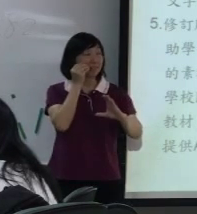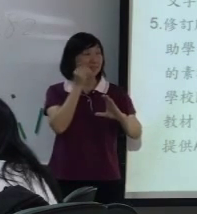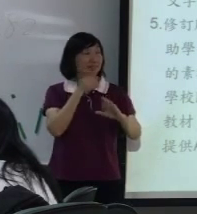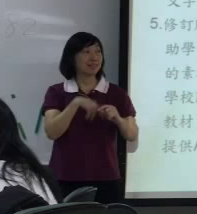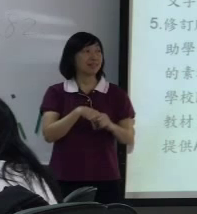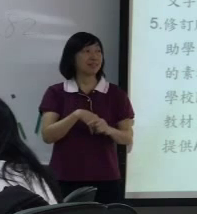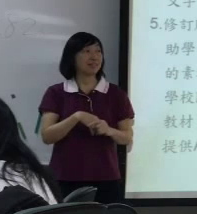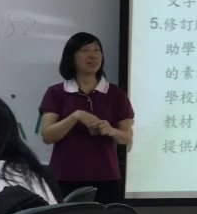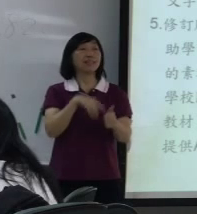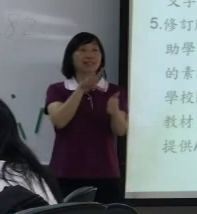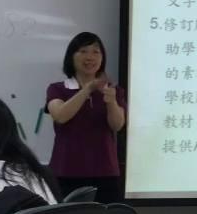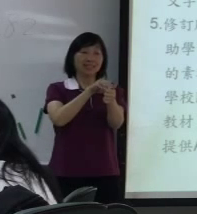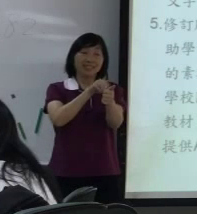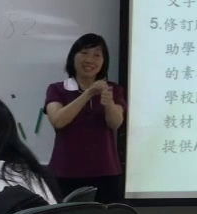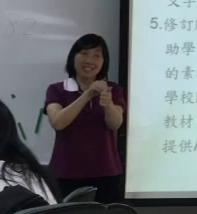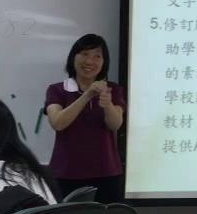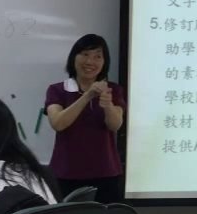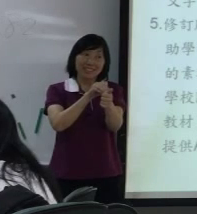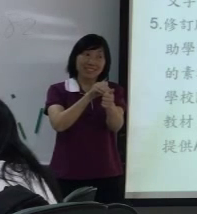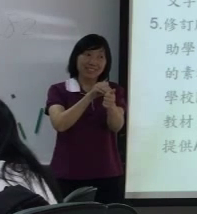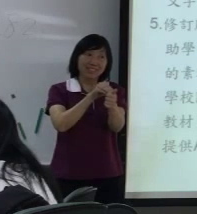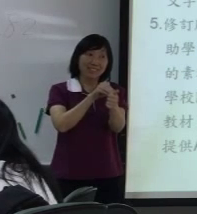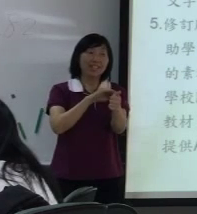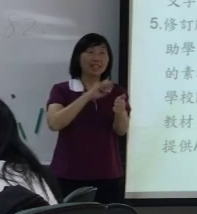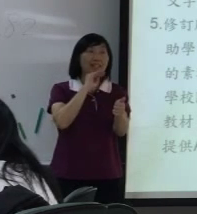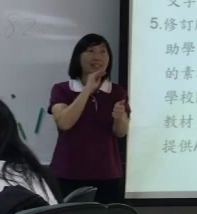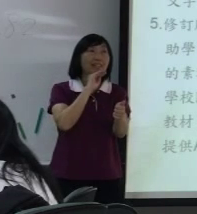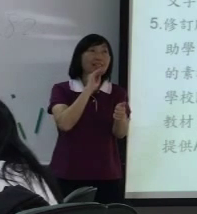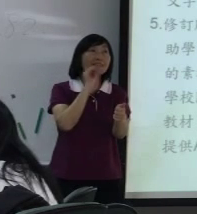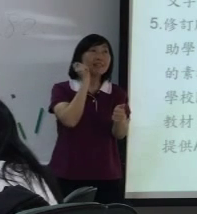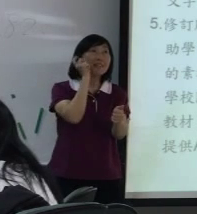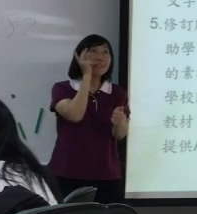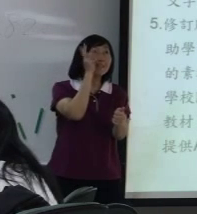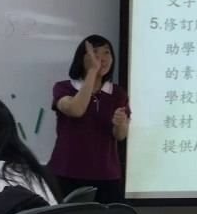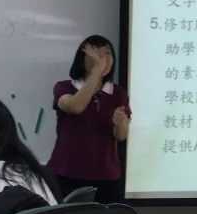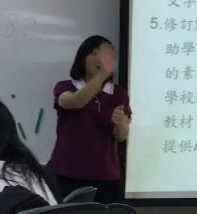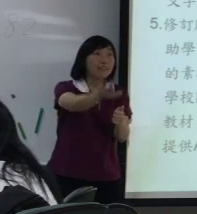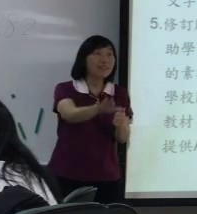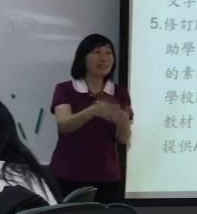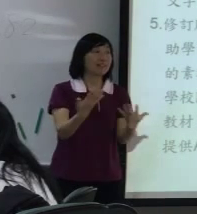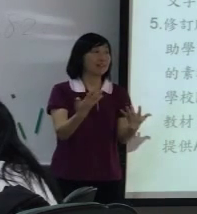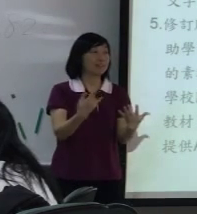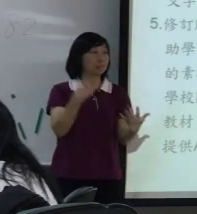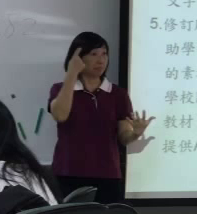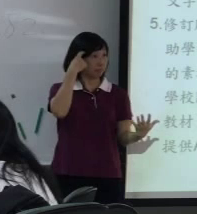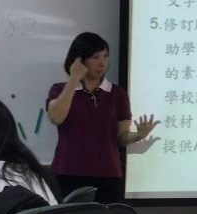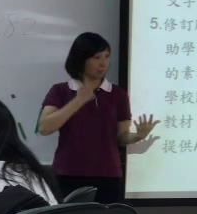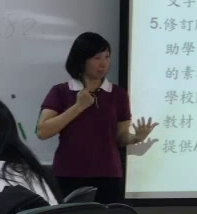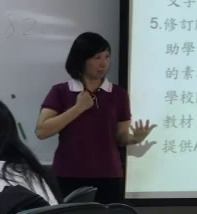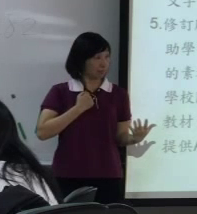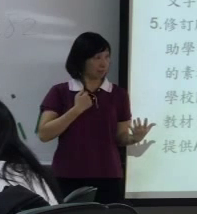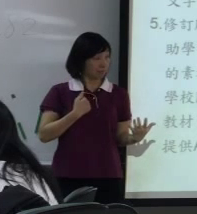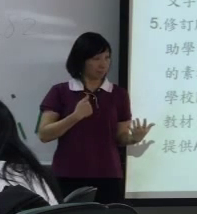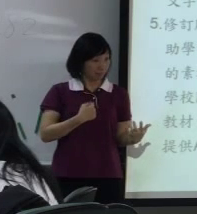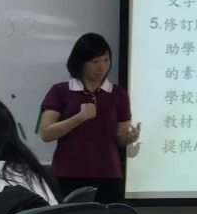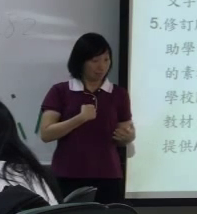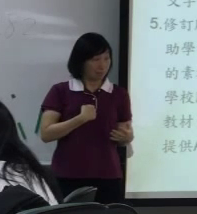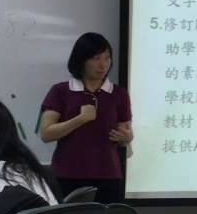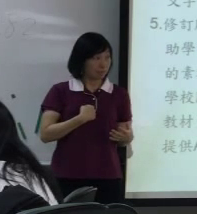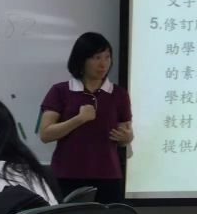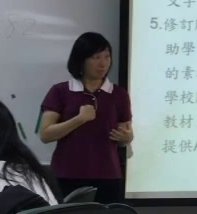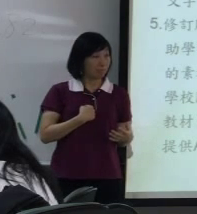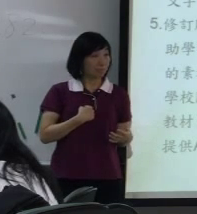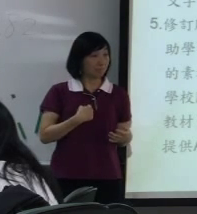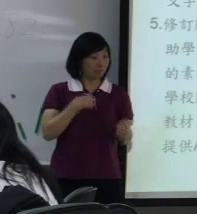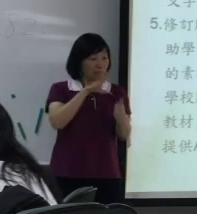学了学了学了，学完一段时间以后，你想知道你究竟认识，